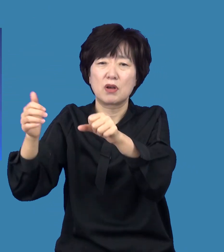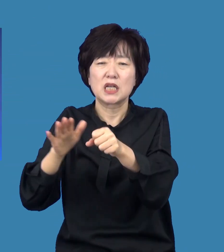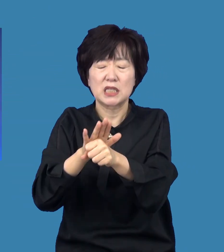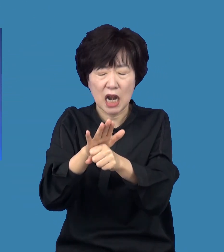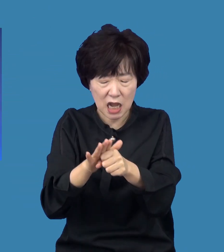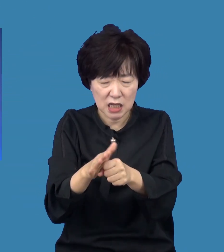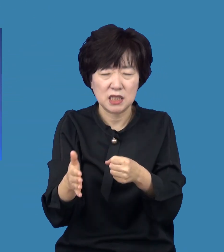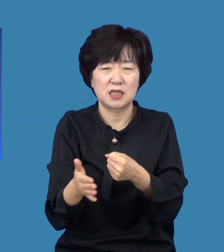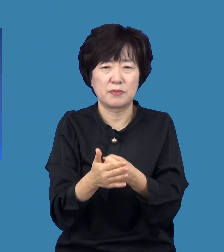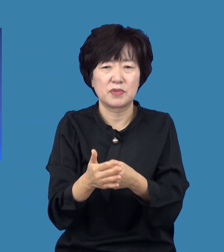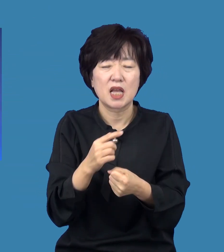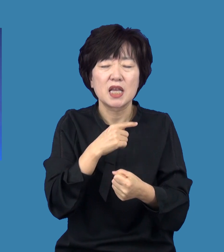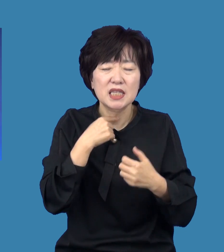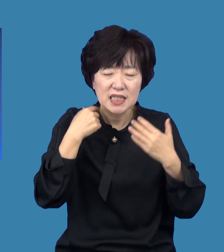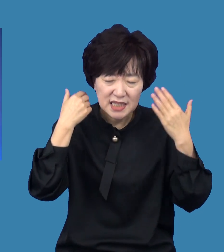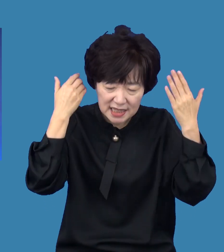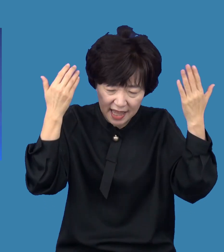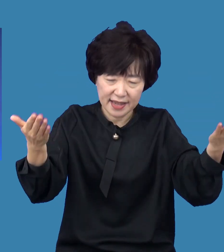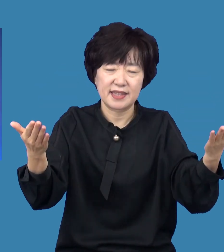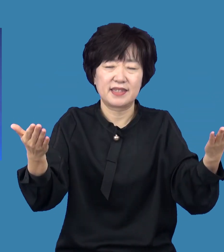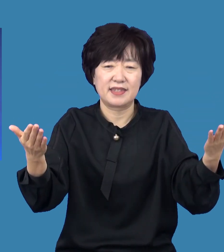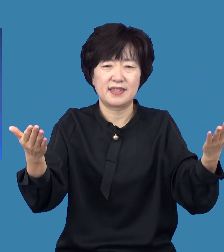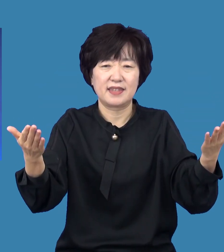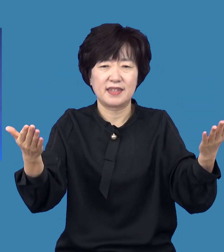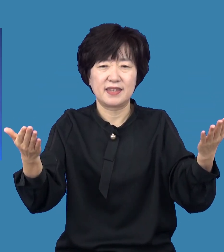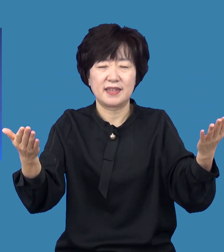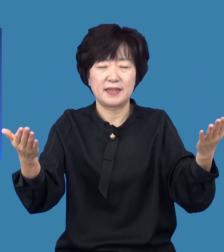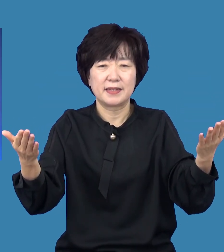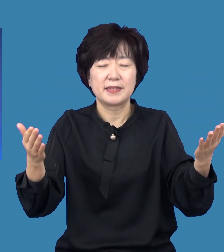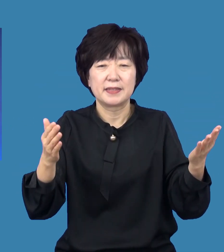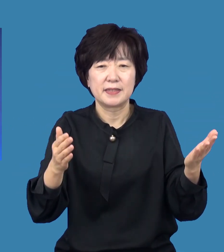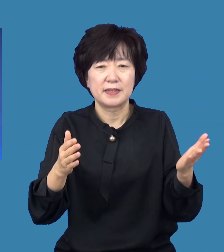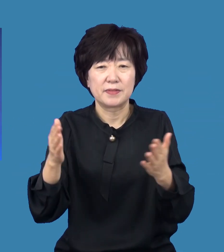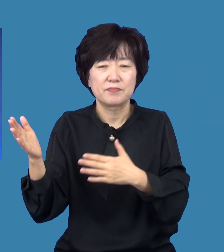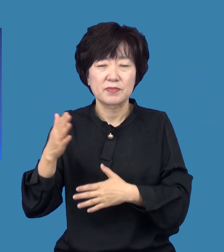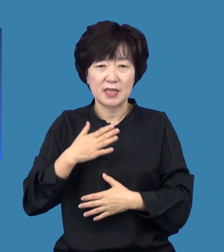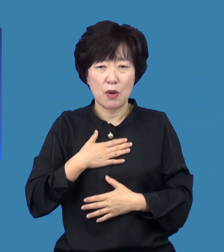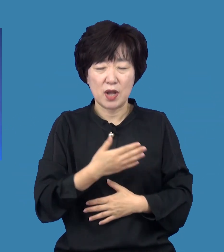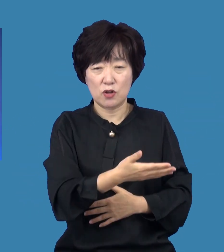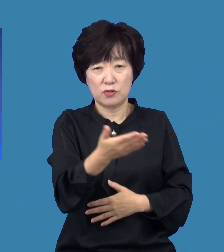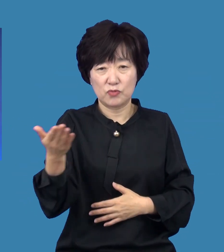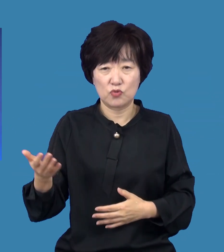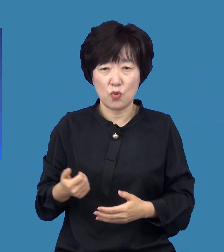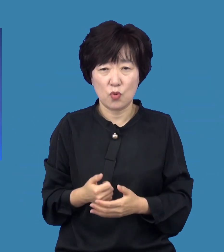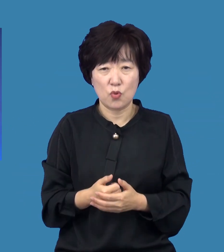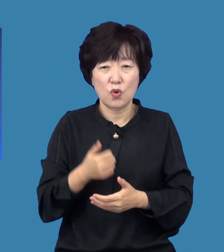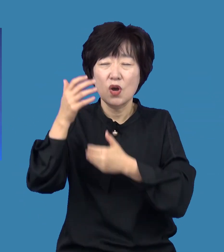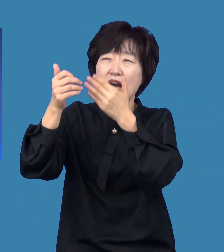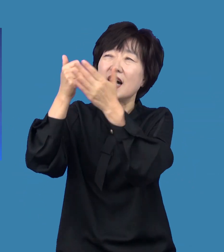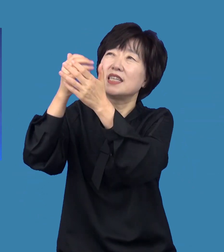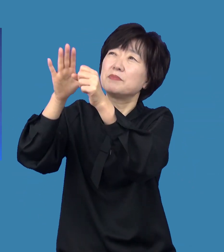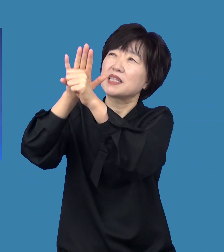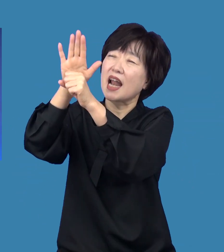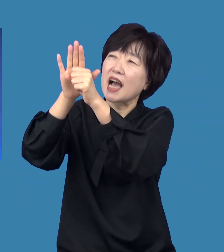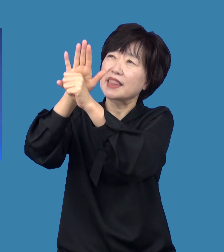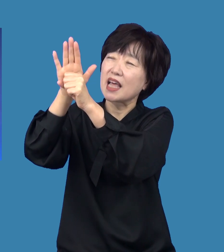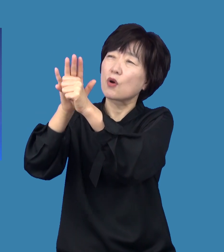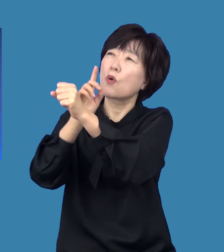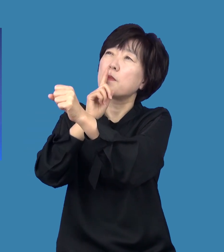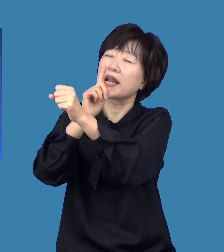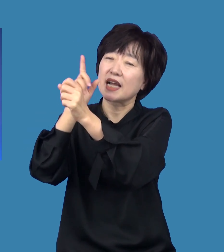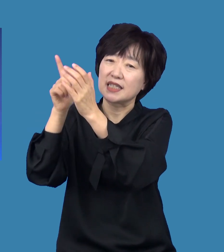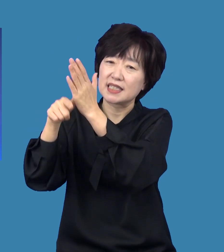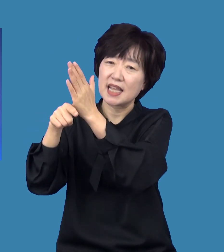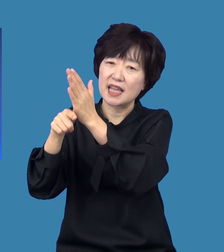그래서 희생하신 거야. 자, 그렇다면 저와 여러분은 하나님을 사랑한다라고 말했을 때